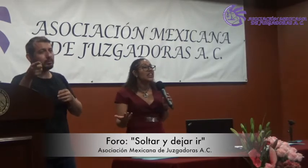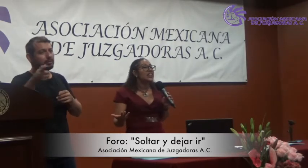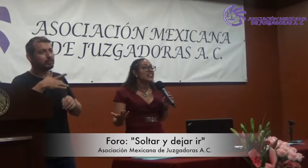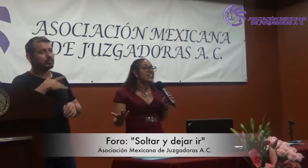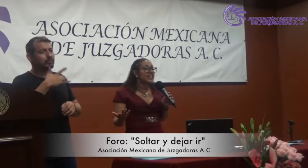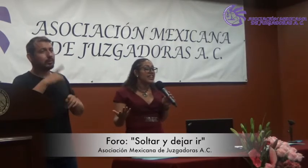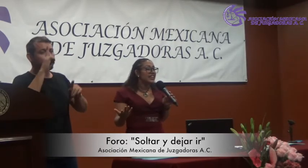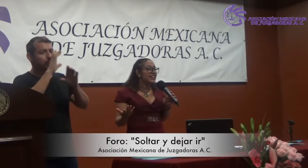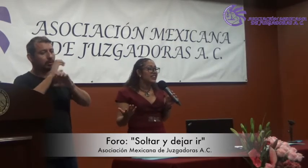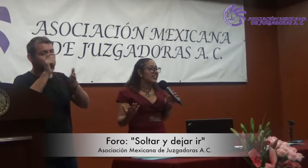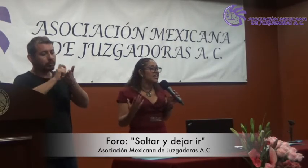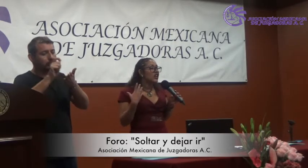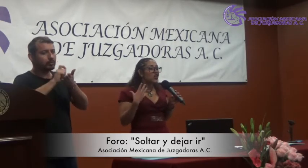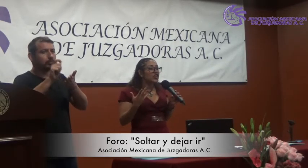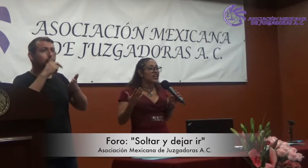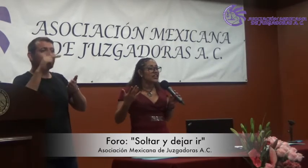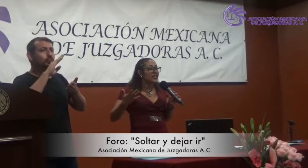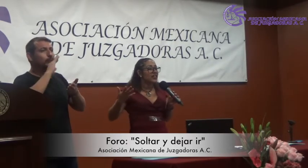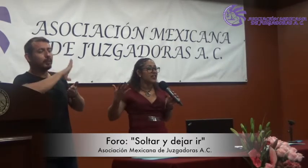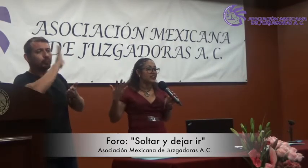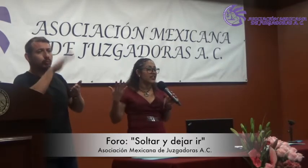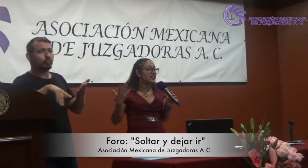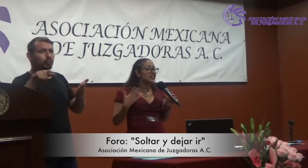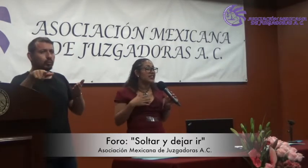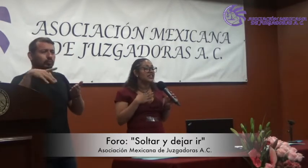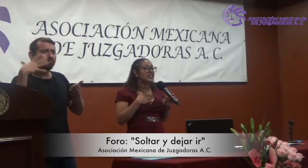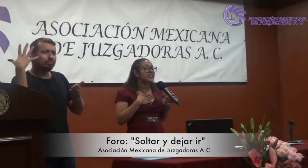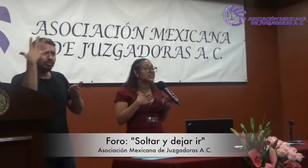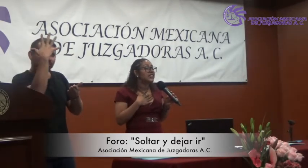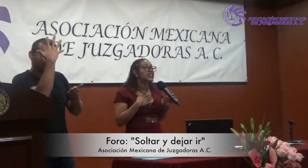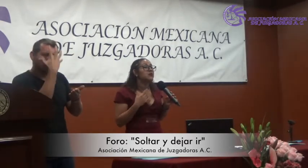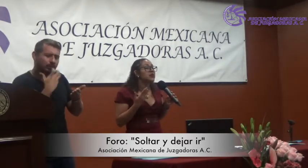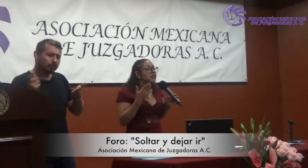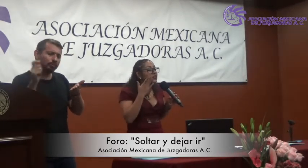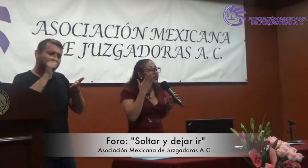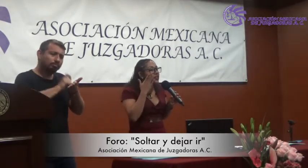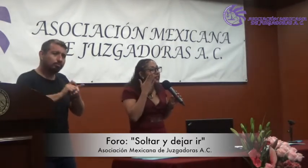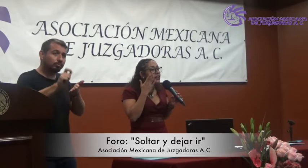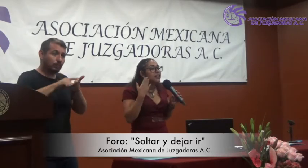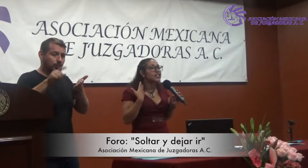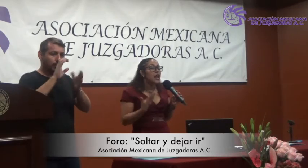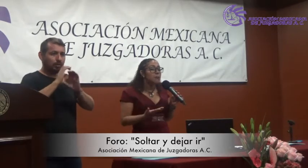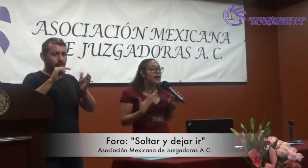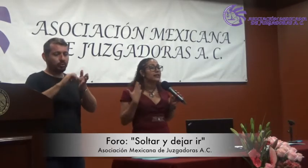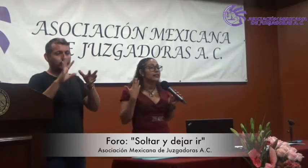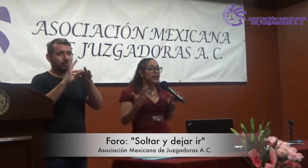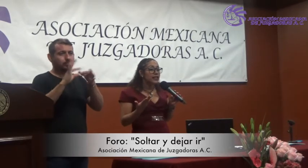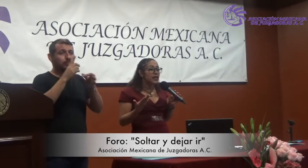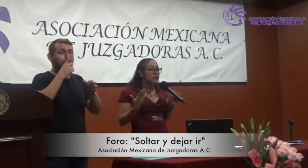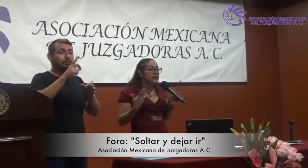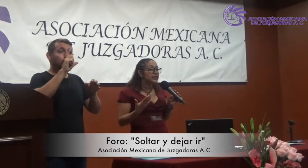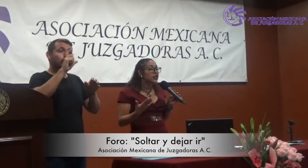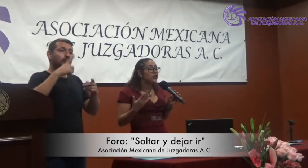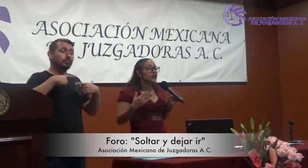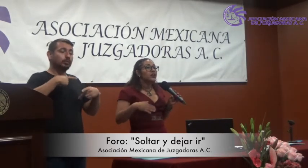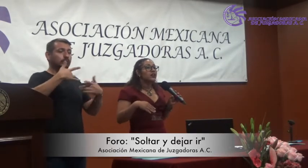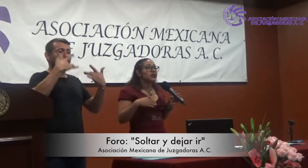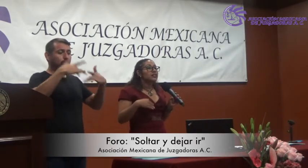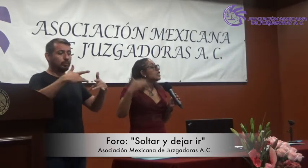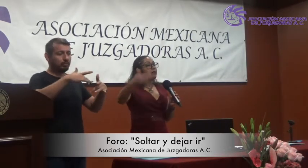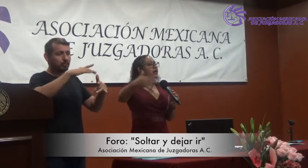vacío, de recordar, de tener ese sentimiento de la pérdida, del